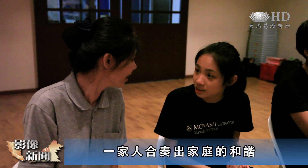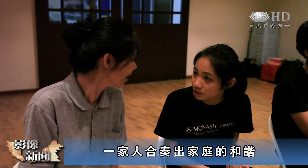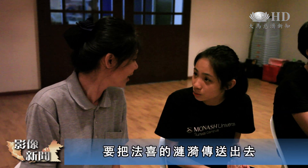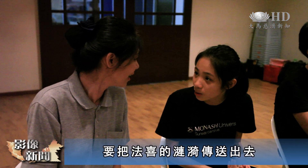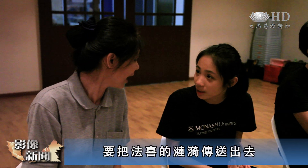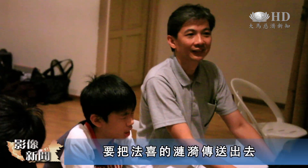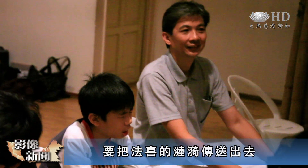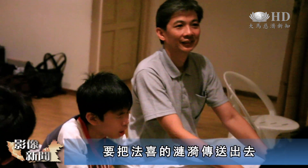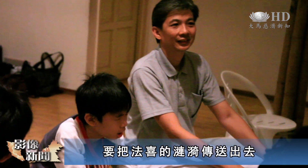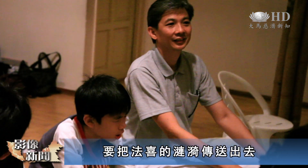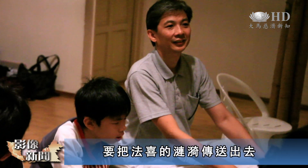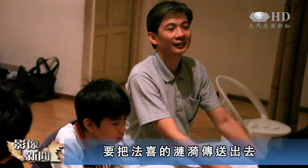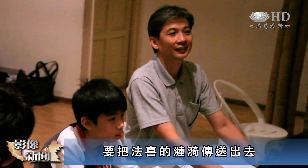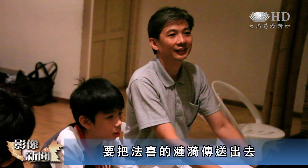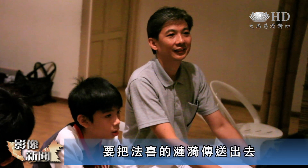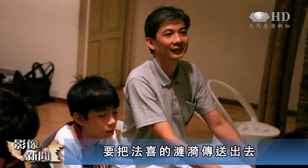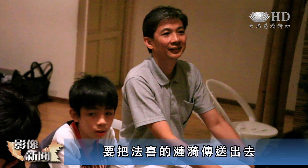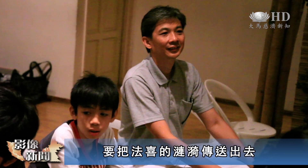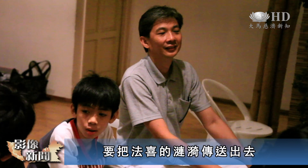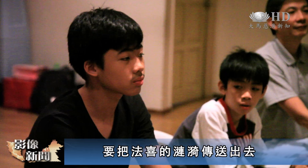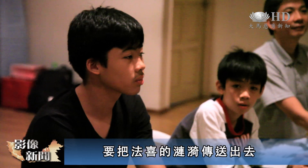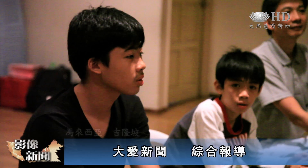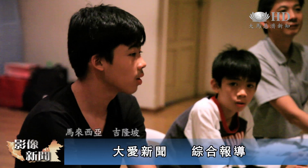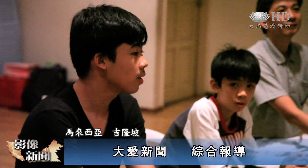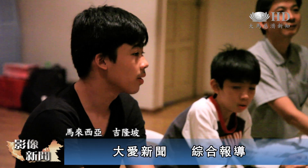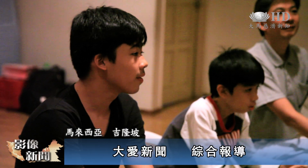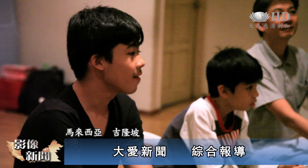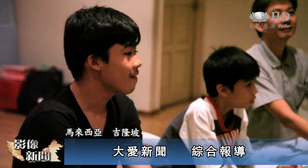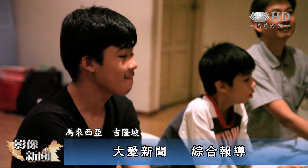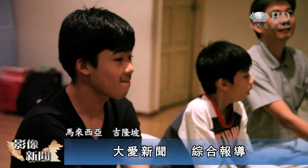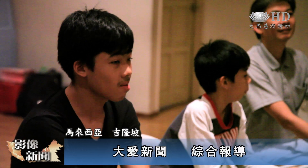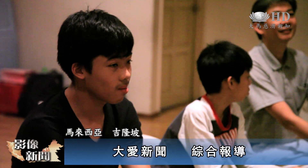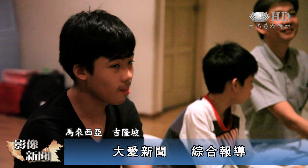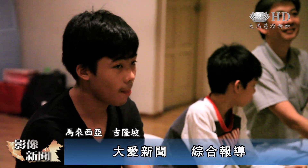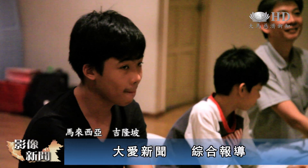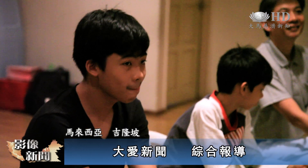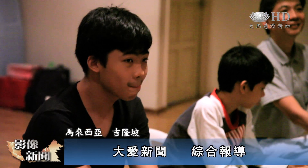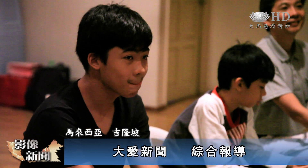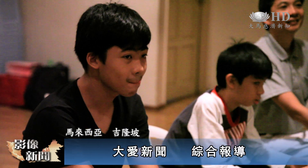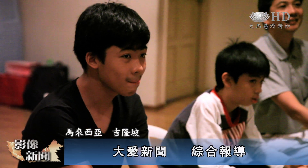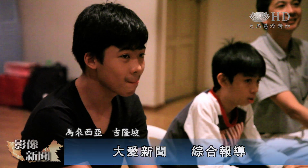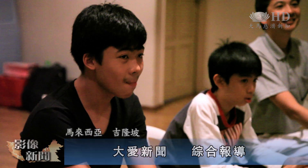要把法喜的涟漪传送出去。大爱新闻马来西亚吉隆坡综合报道。